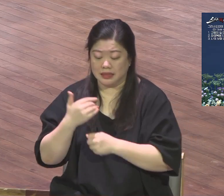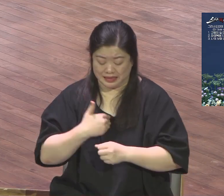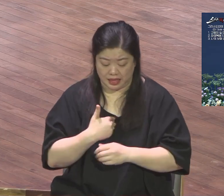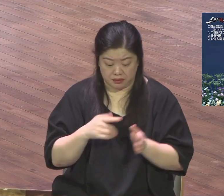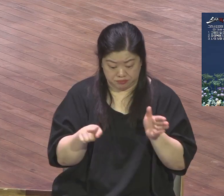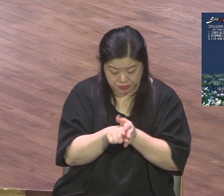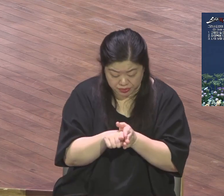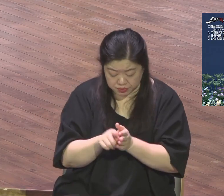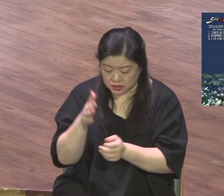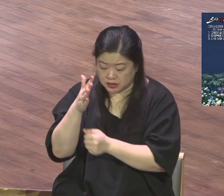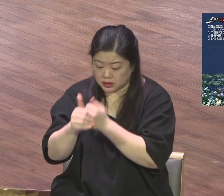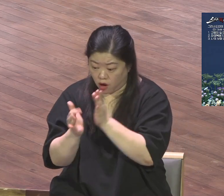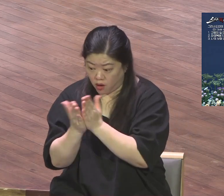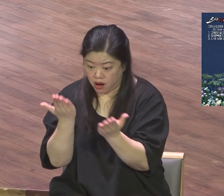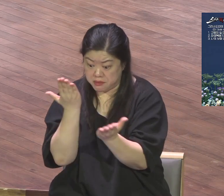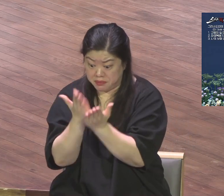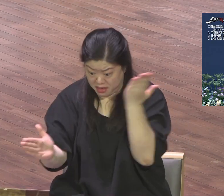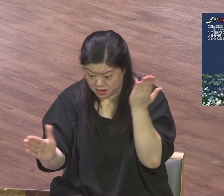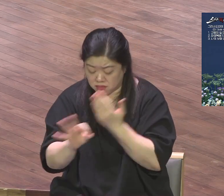주저합니까?